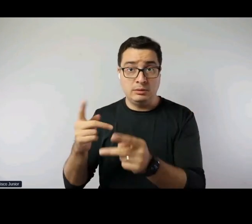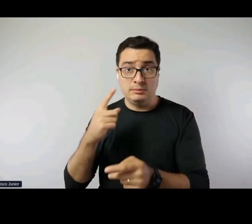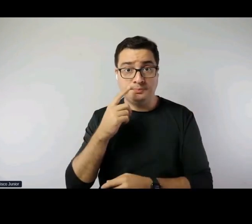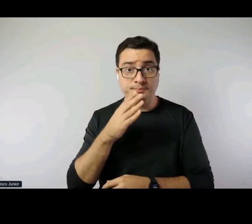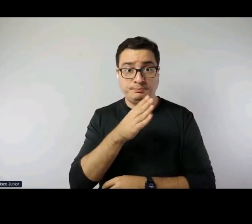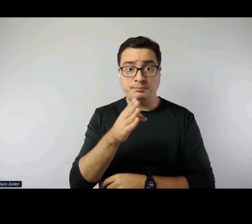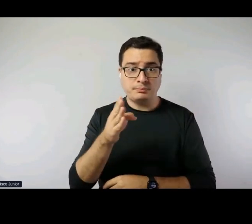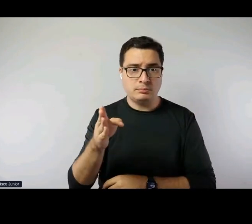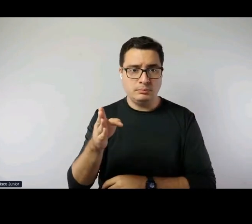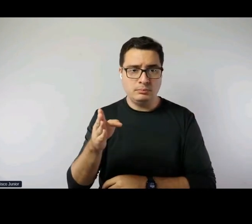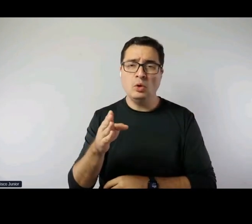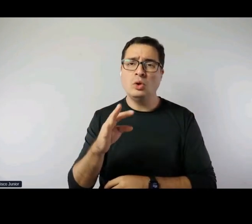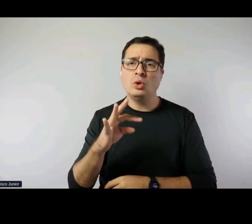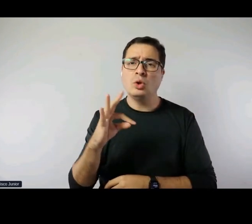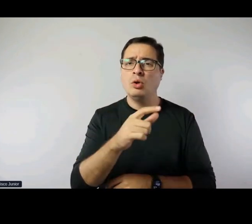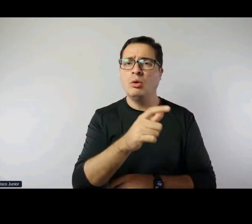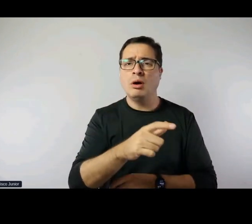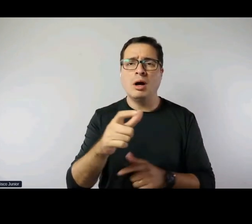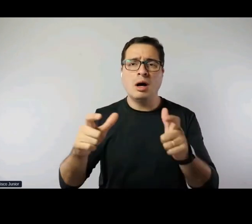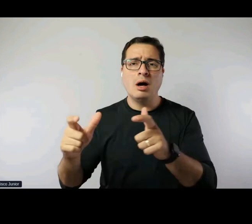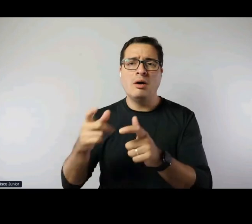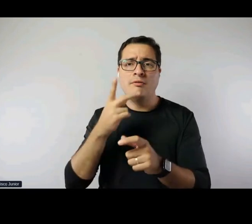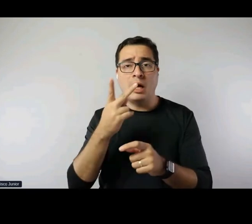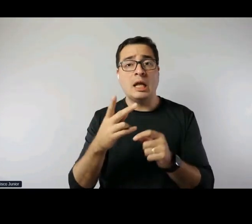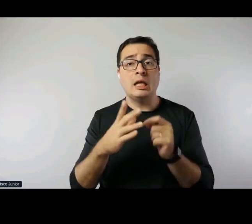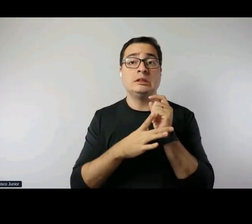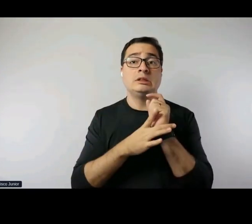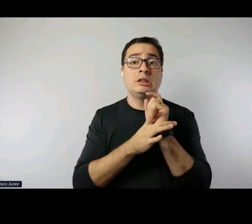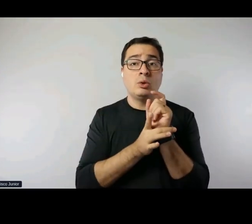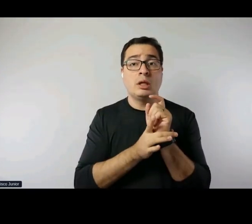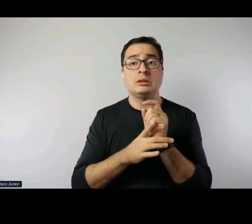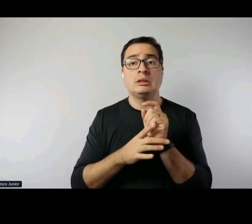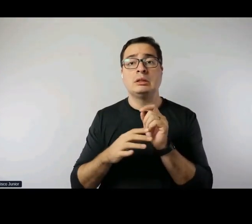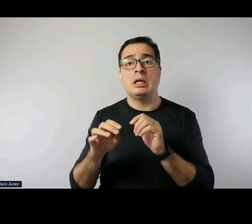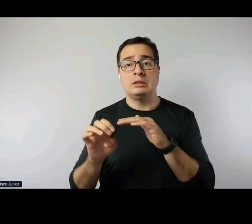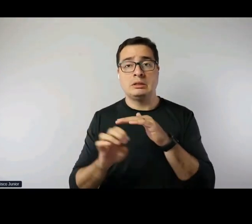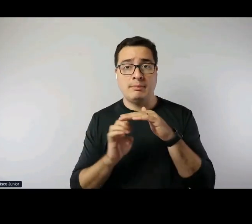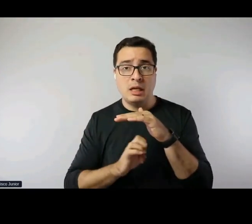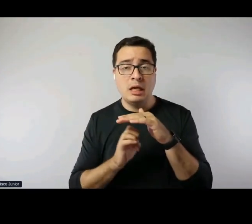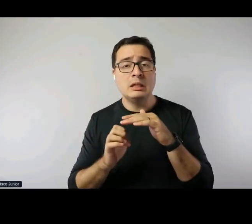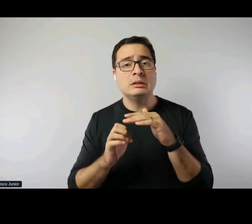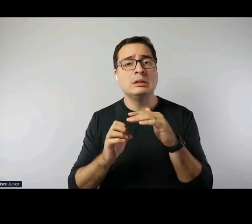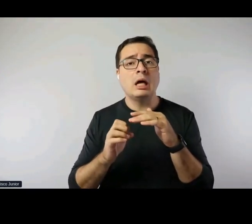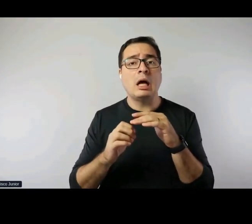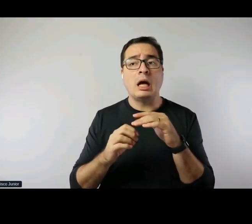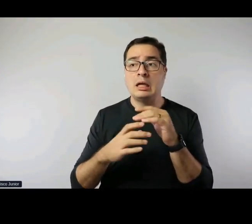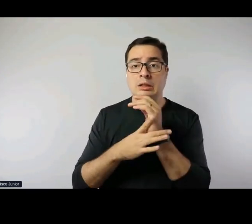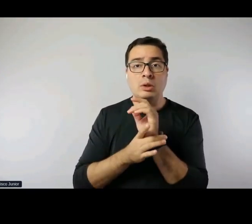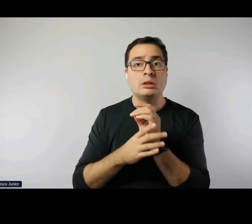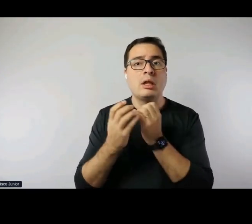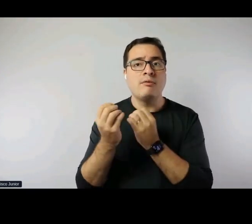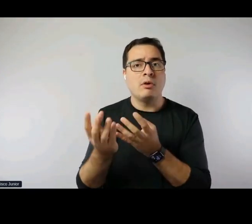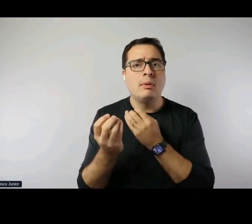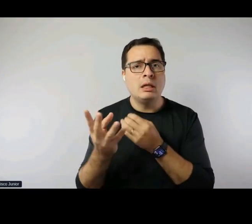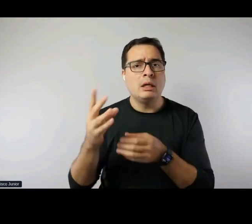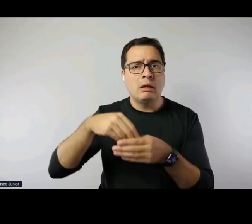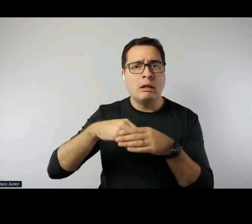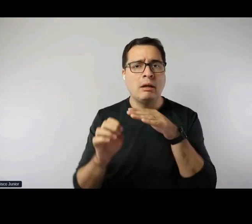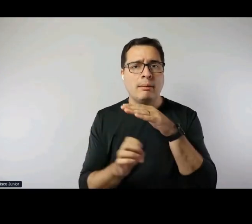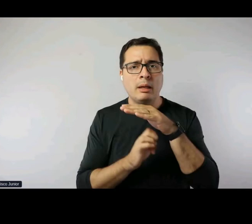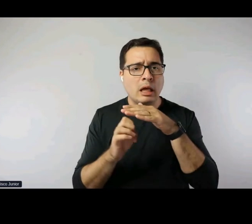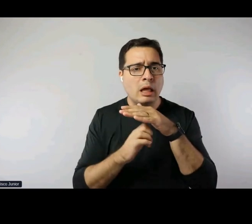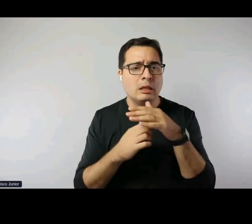todos eles falam sobre a segurança das empresas, sobre a segurança dos dados das empresas, sobre